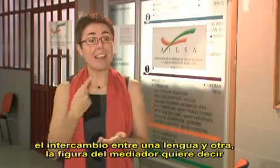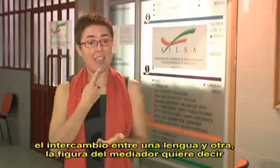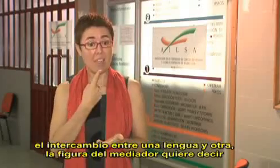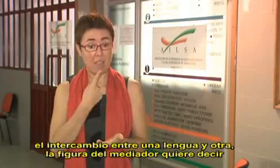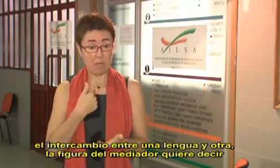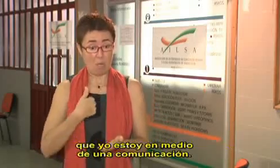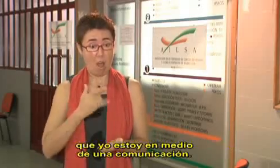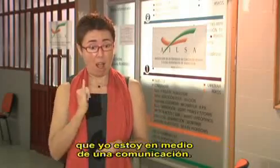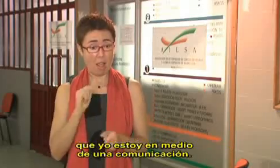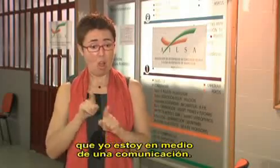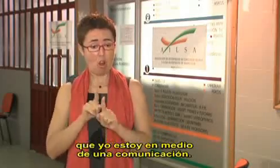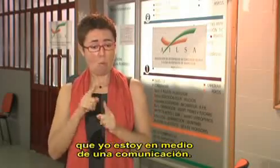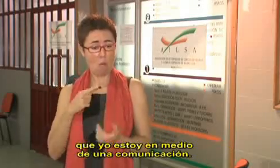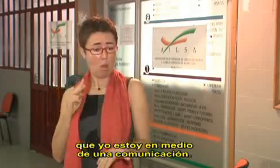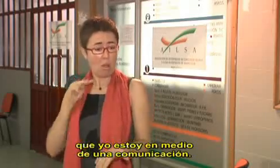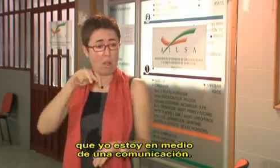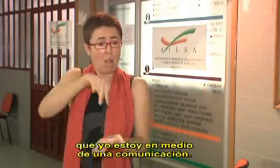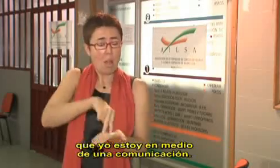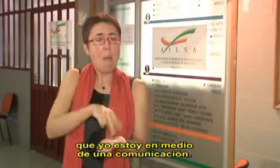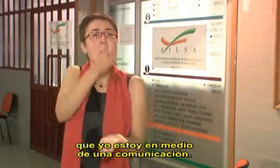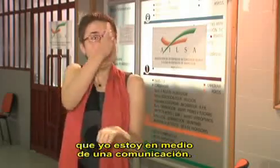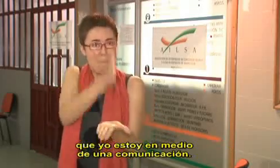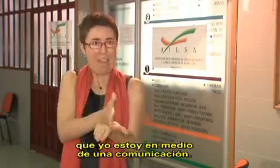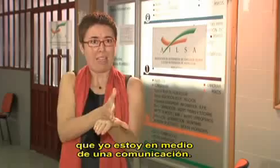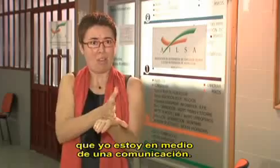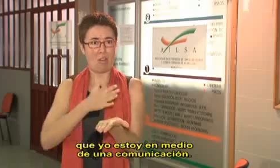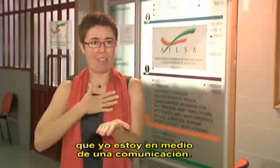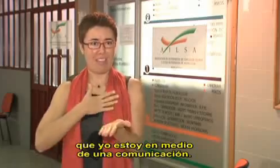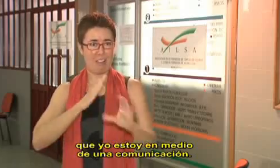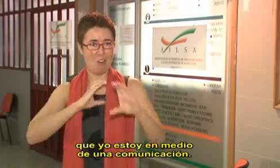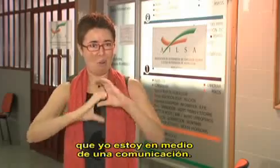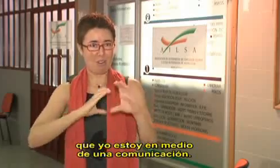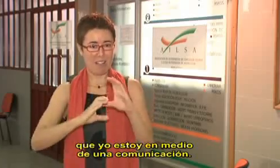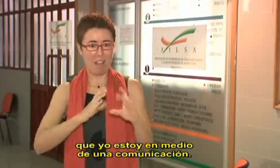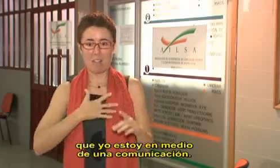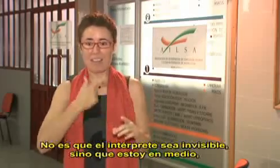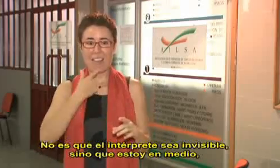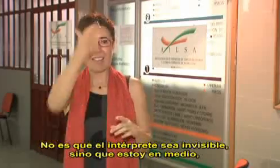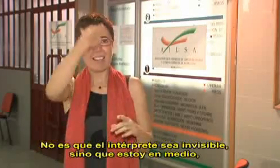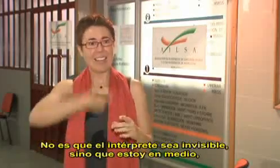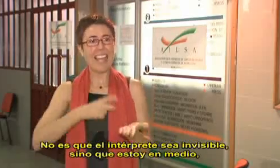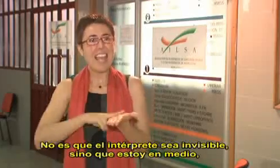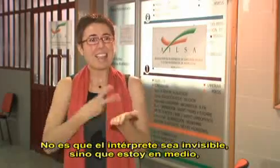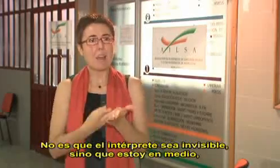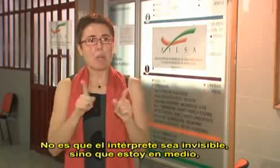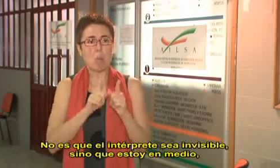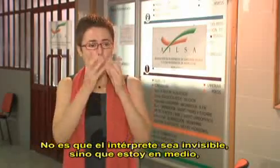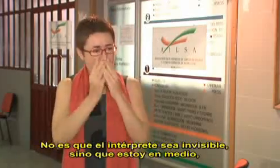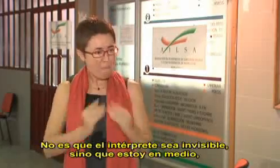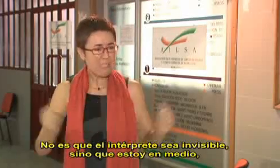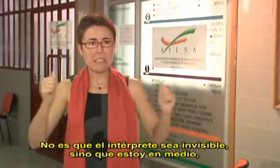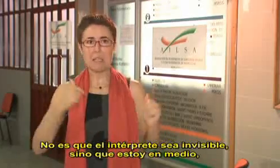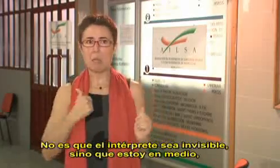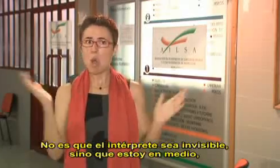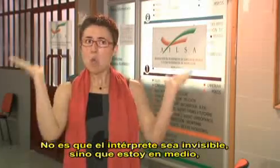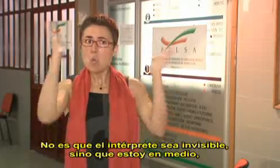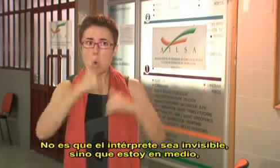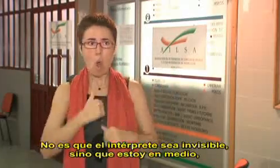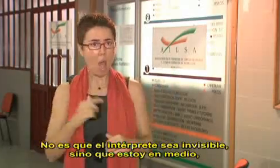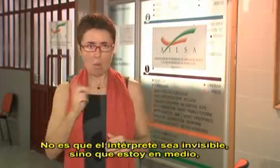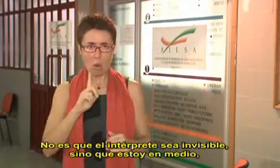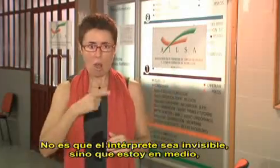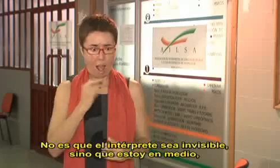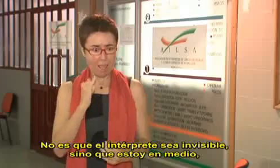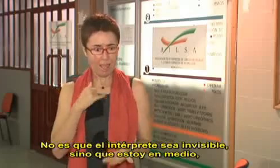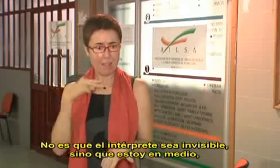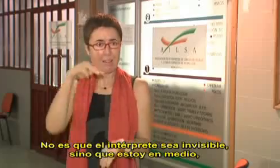quiere decir que yo estoy en medio de una comunicación. No es que el intérprete sea invisible,